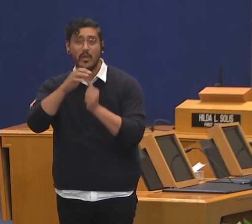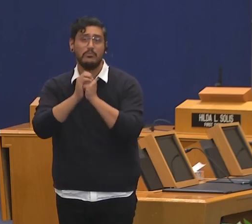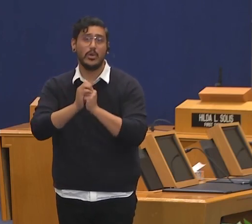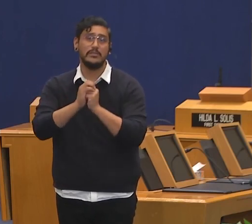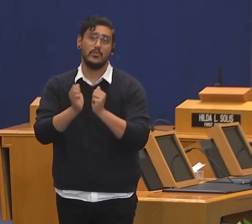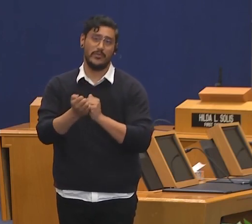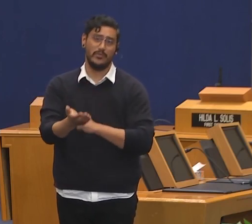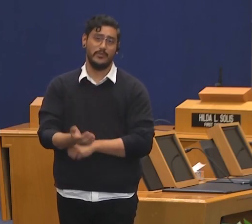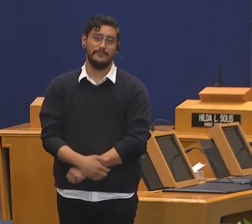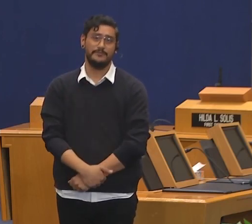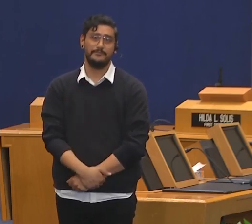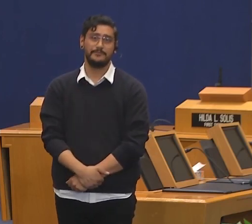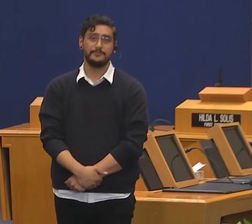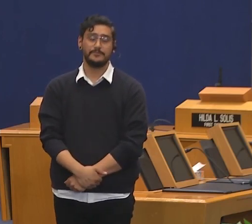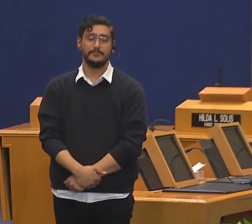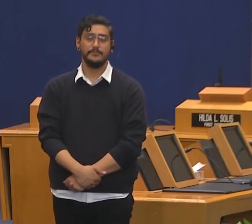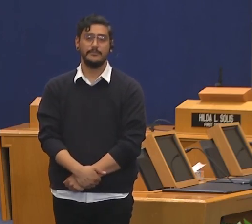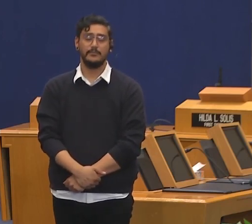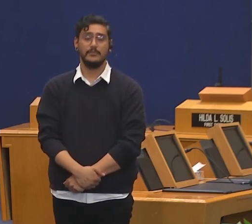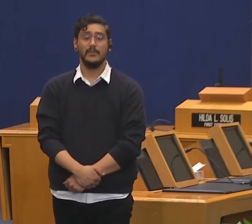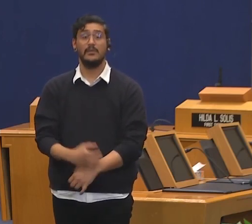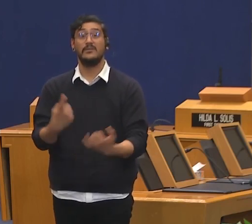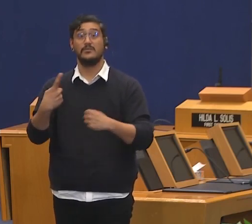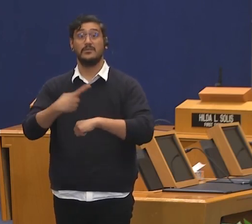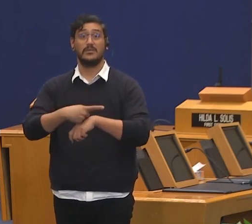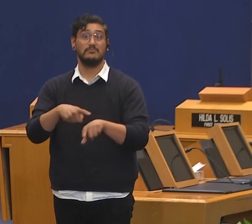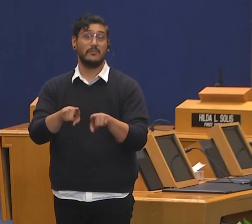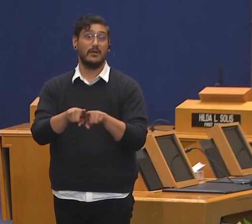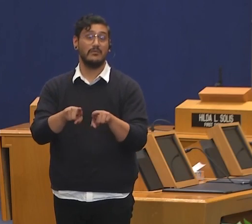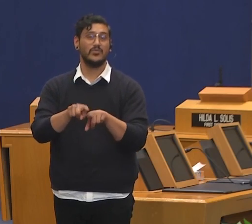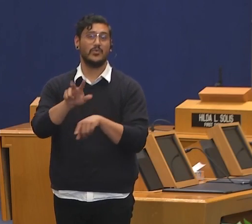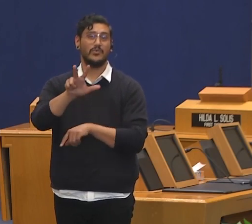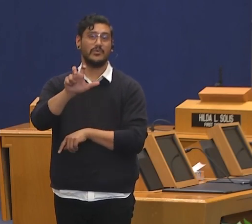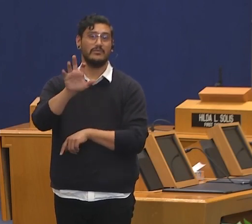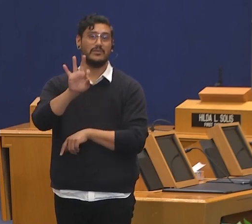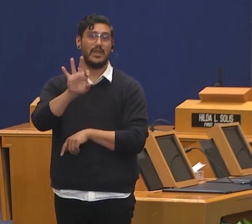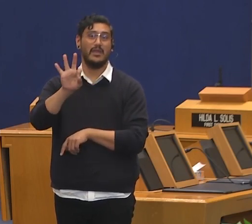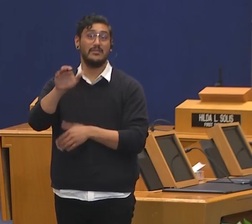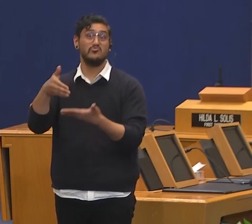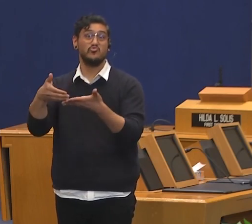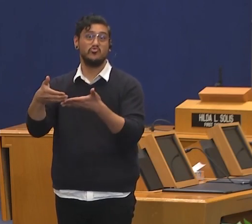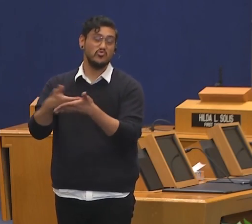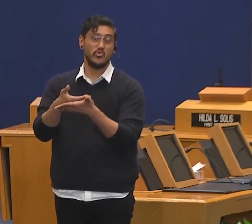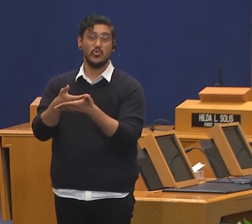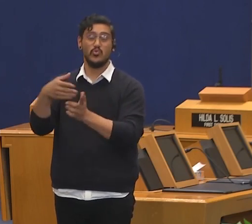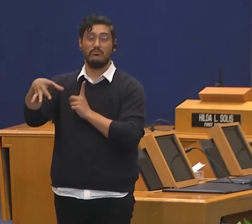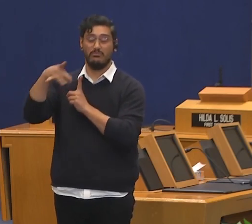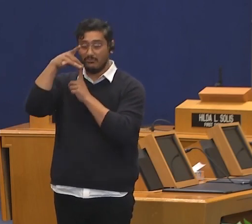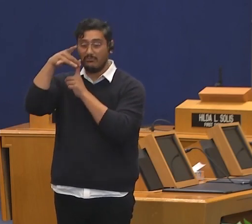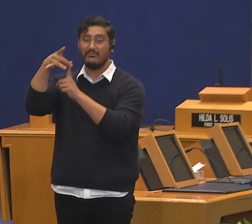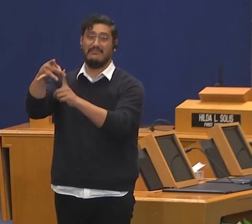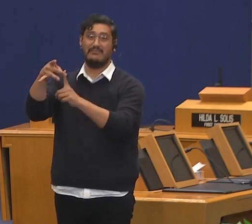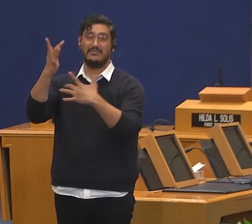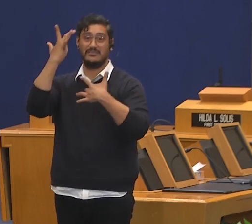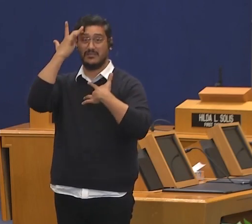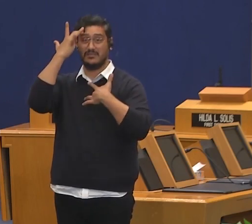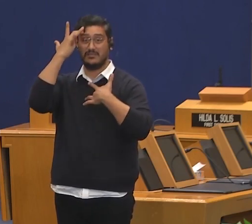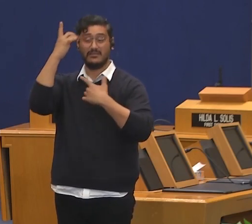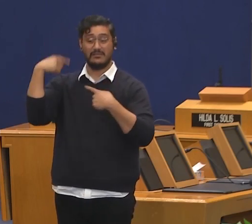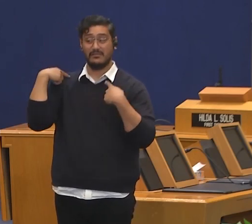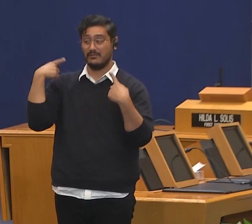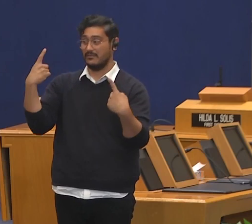ustedes. Hoy también estamos reportando 399 casos nuevos. En las últimas